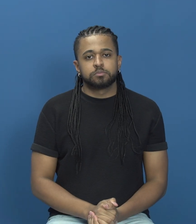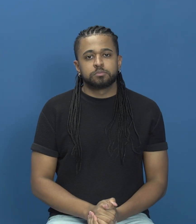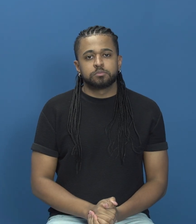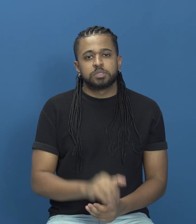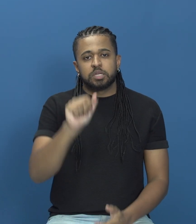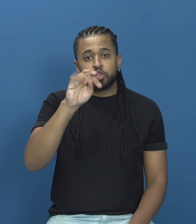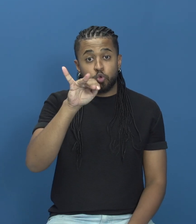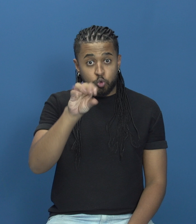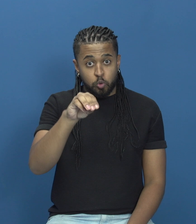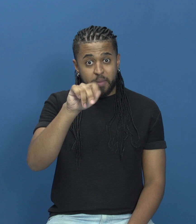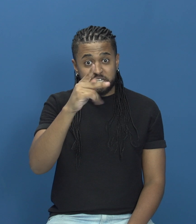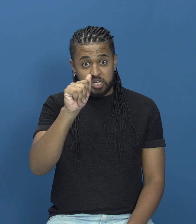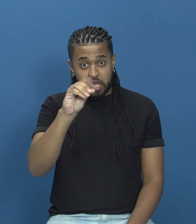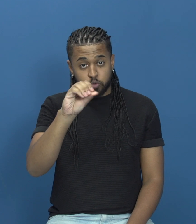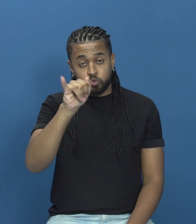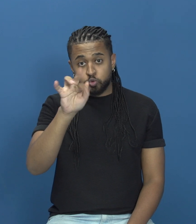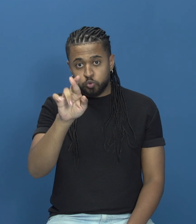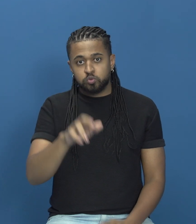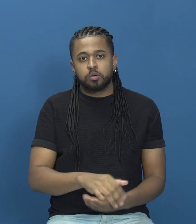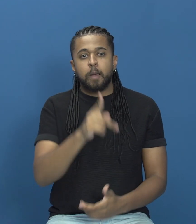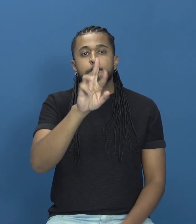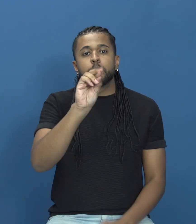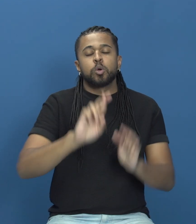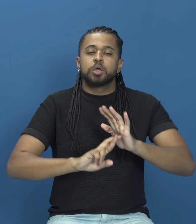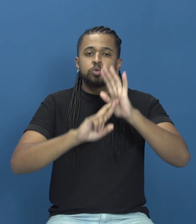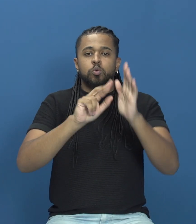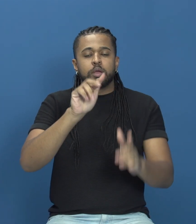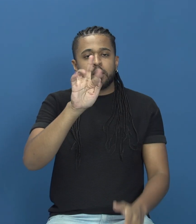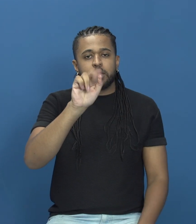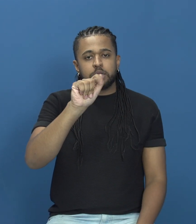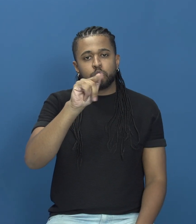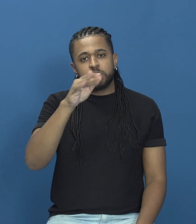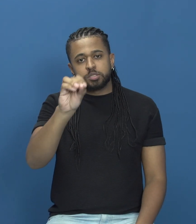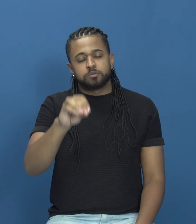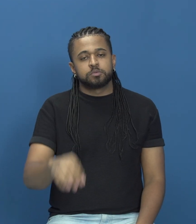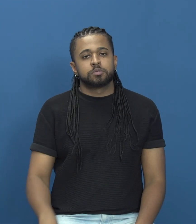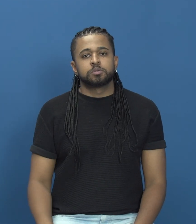Antônio Machado Felisberto Júnior, Pró-Reitor de Graduação.